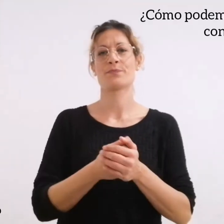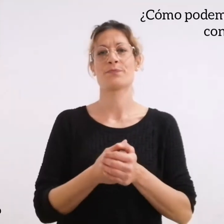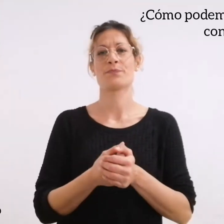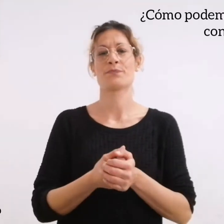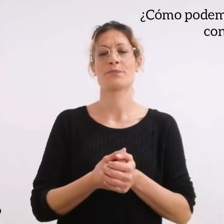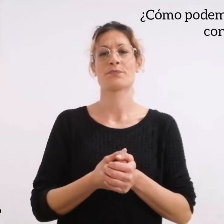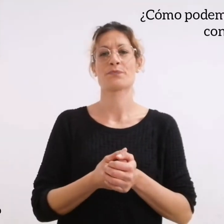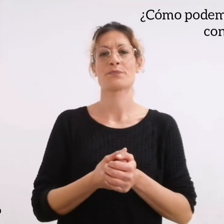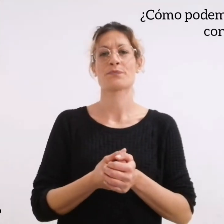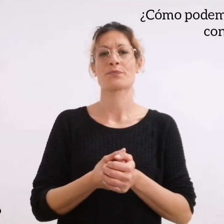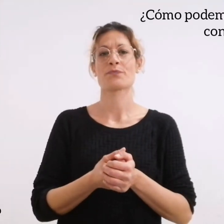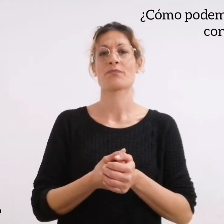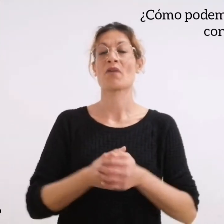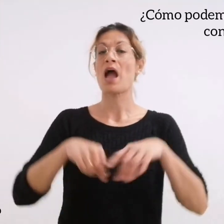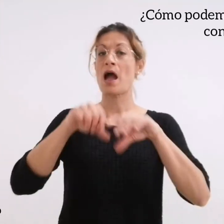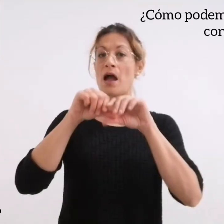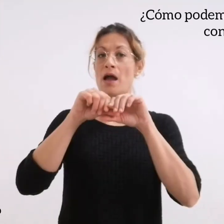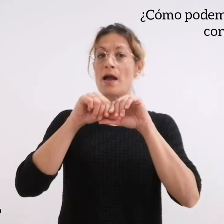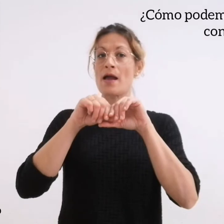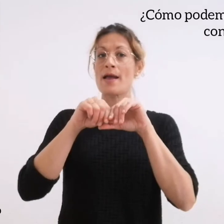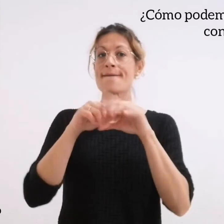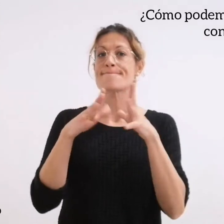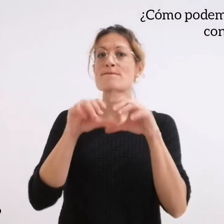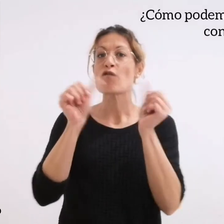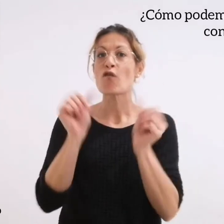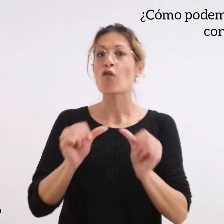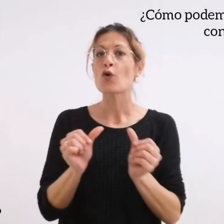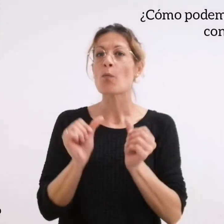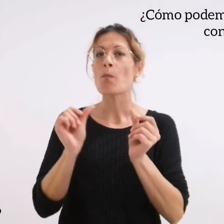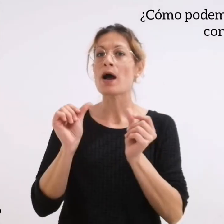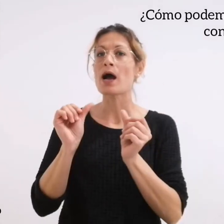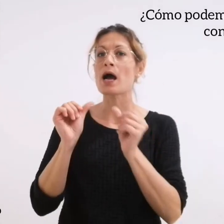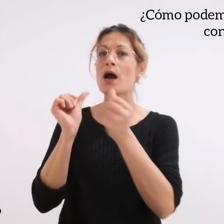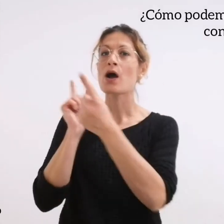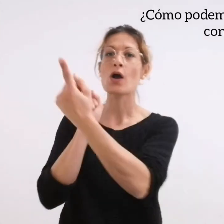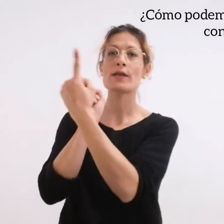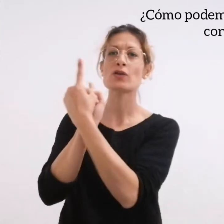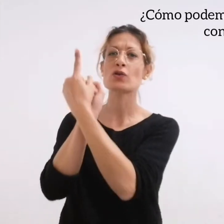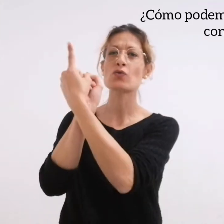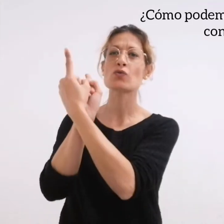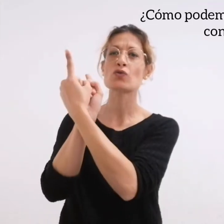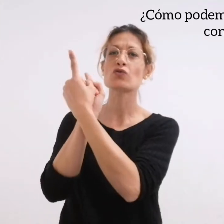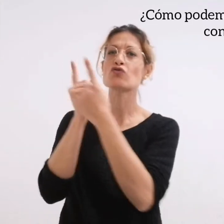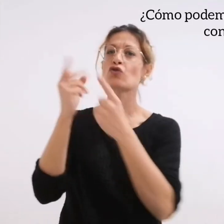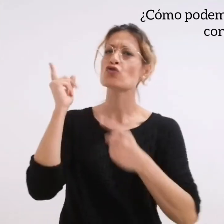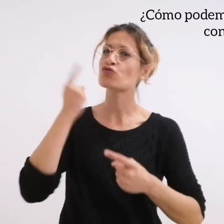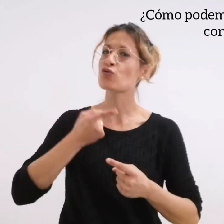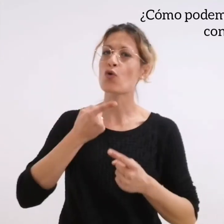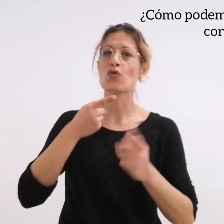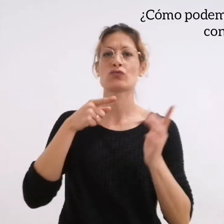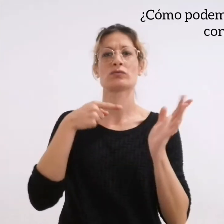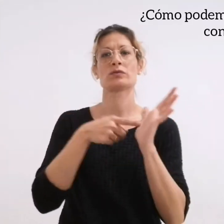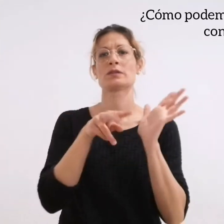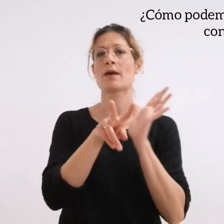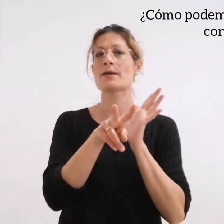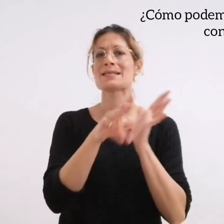La manera de encontrarse con Dios es solo a través de Jesucristo. Porque